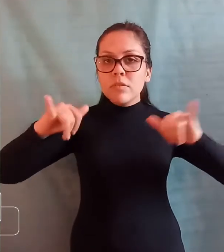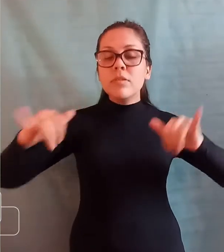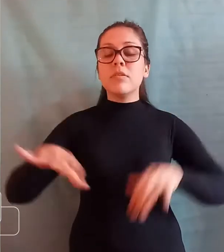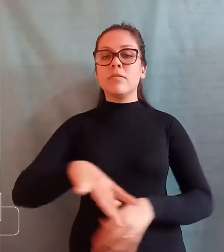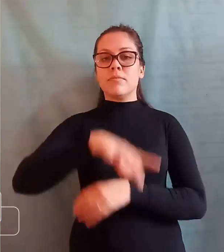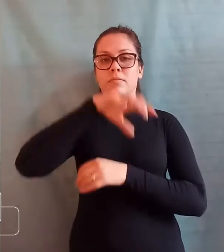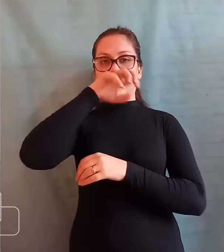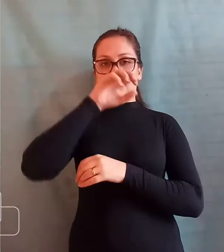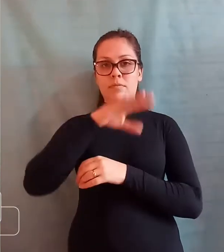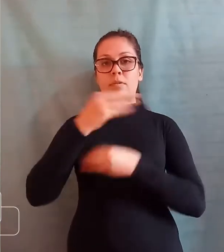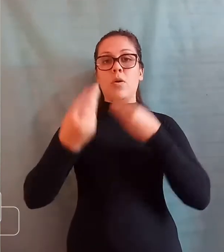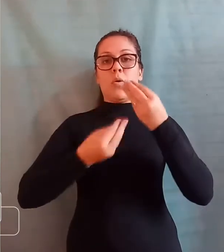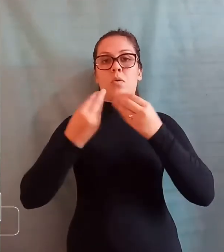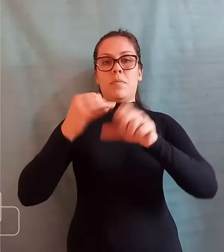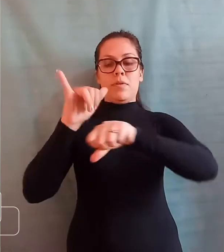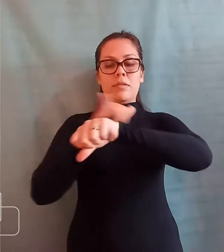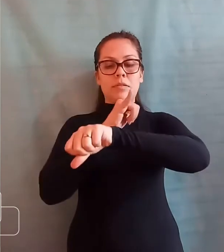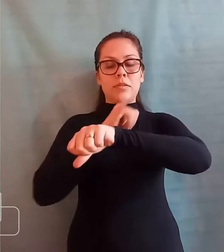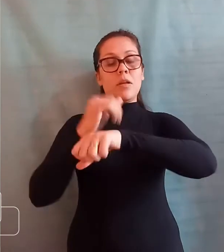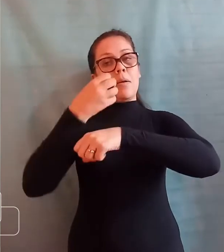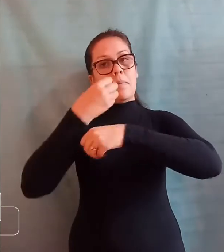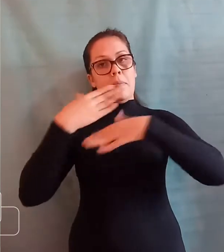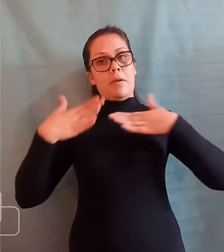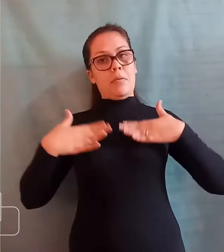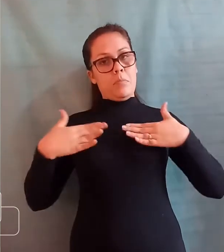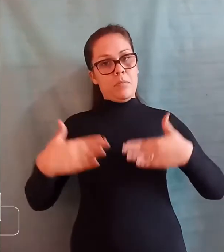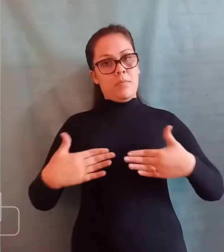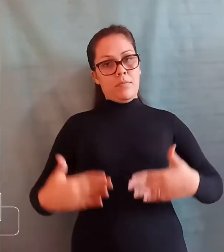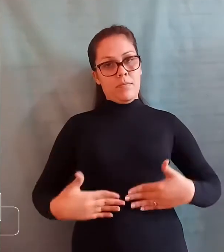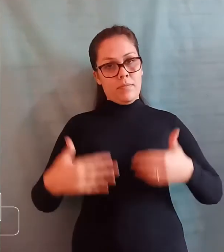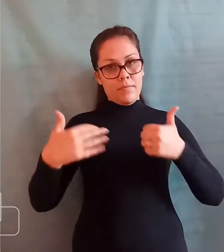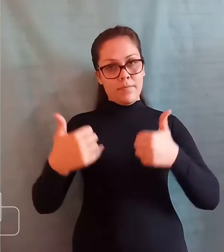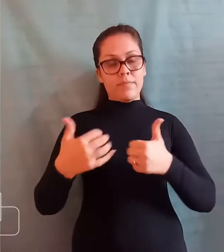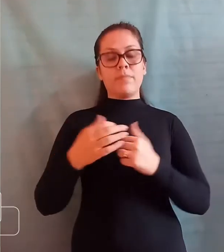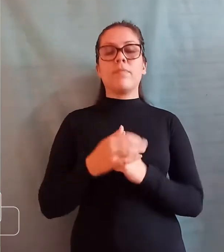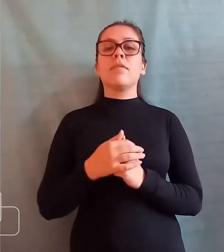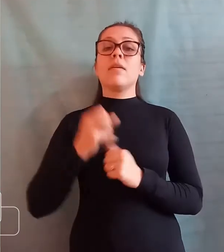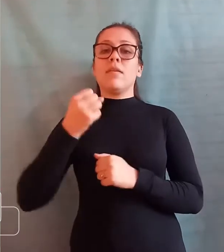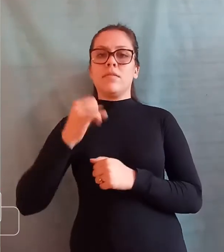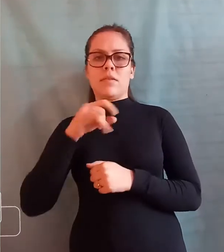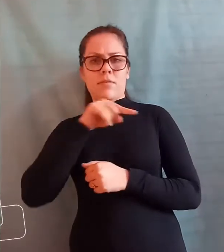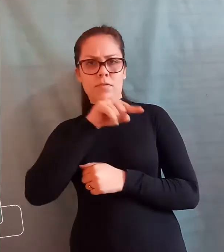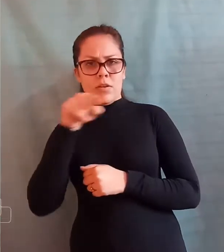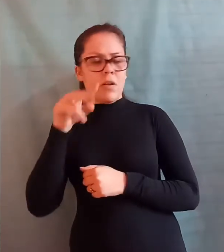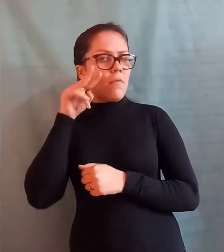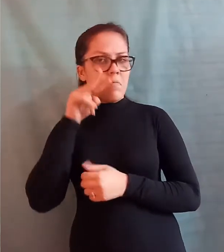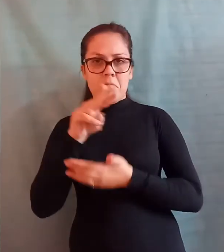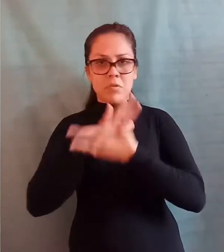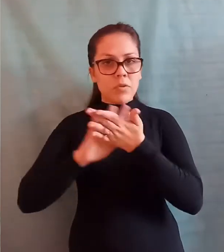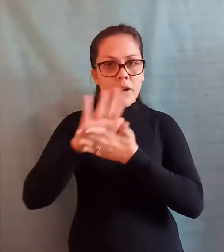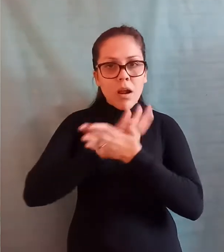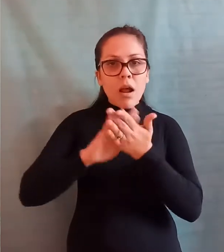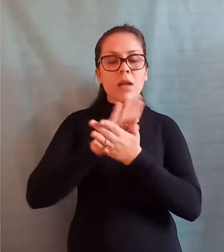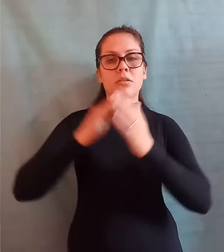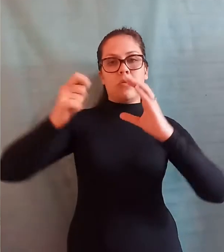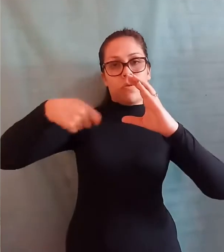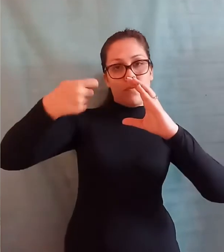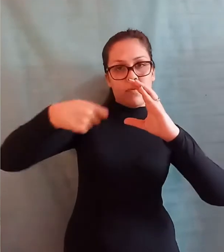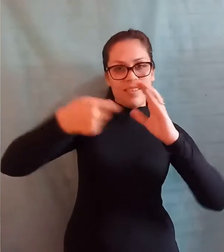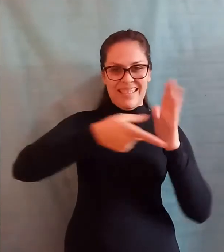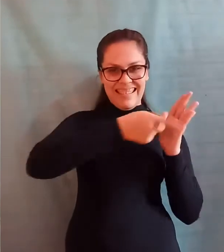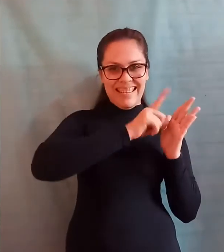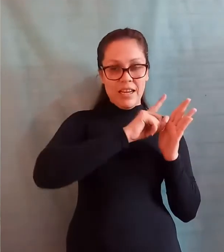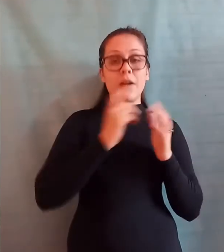projeto A Respiração como Estratégia para Cultivar o Bem-Estar. Então, se vocês não viram os três vídeos